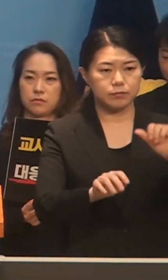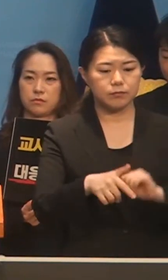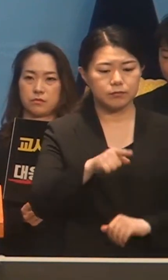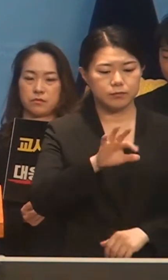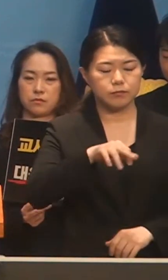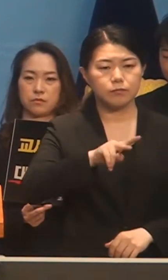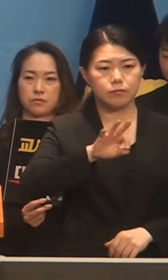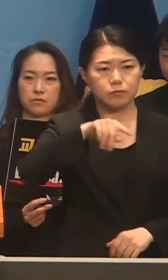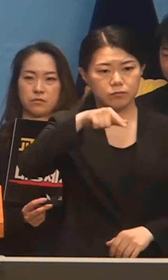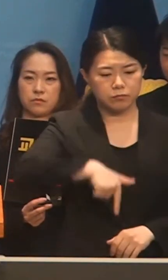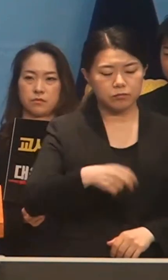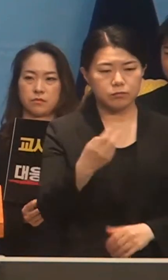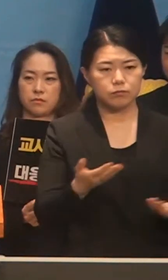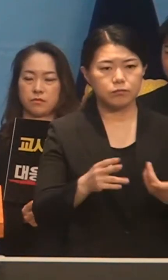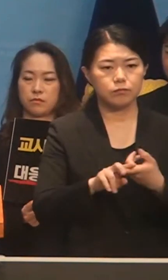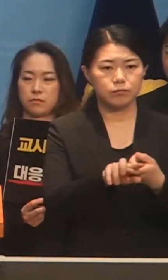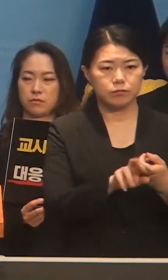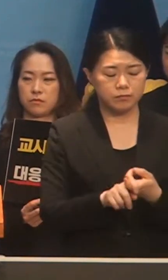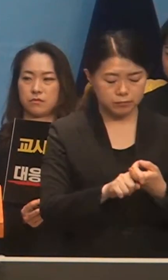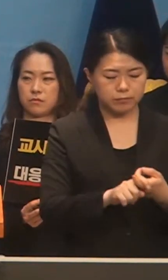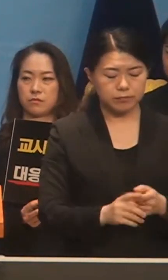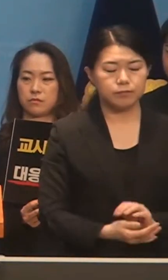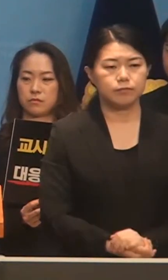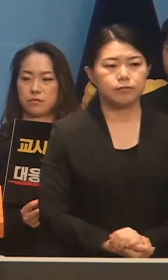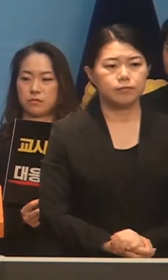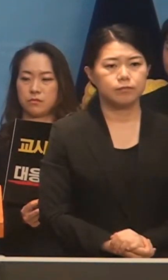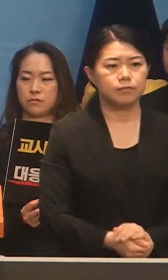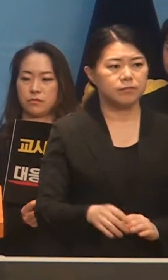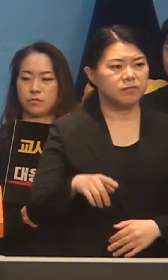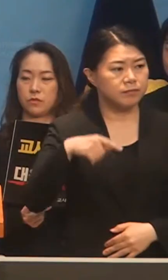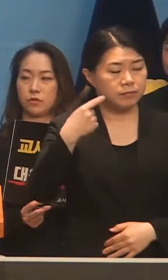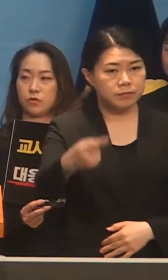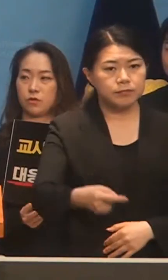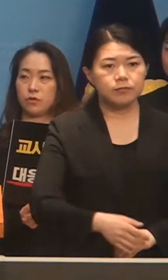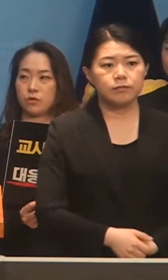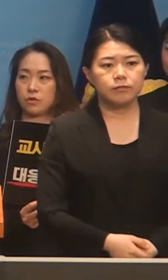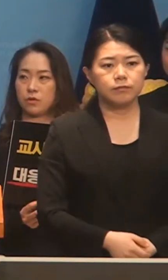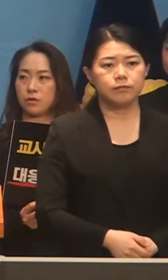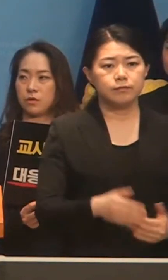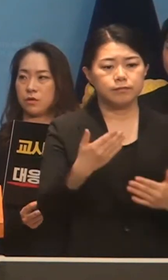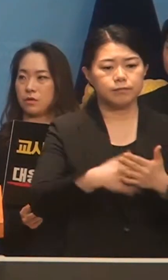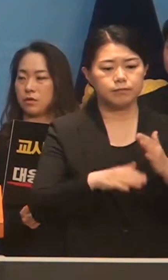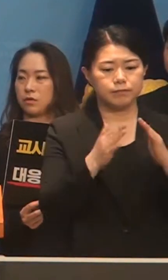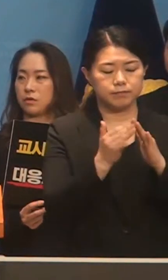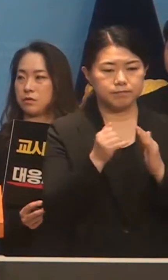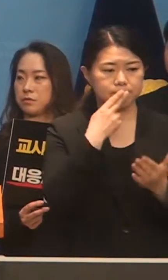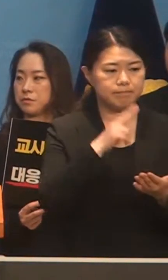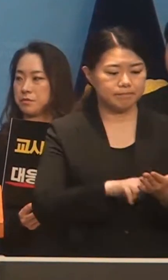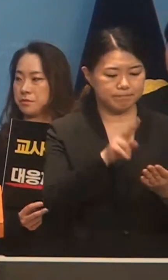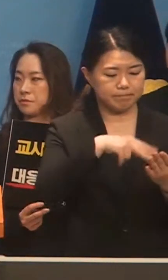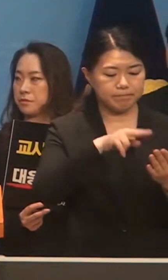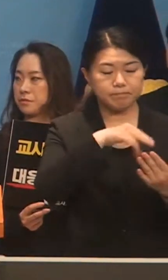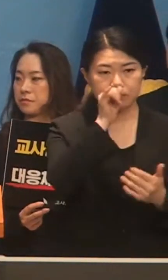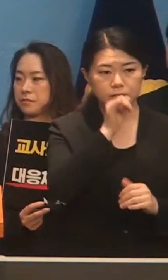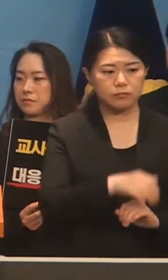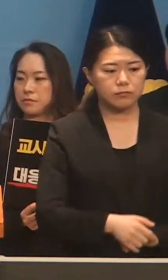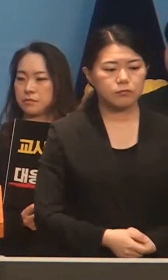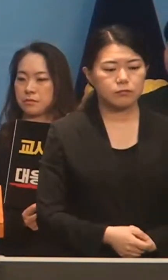강동석 국회의원 교사노조연맹 일동입니다. 이 다음엔 유가족 편지 낭독이 있겠습니다.